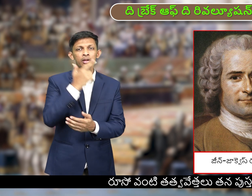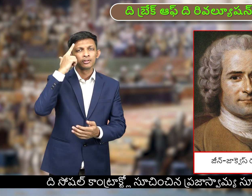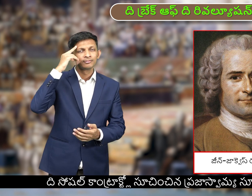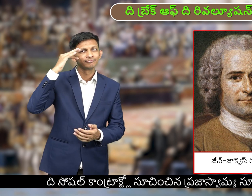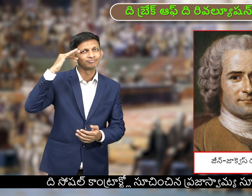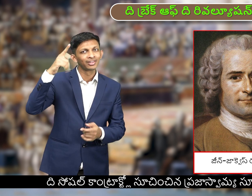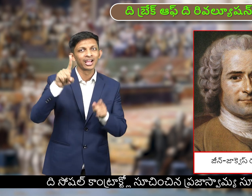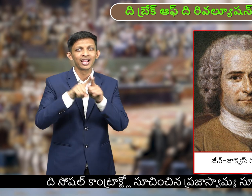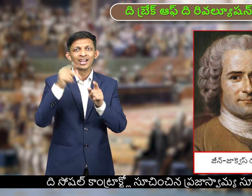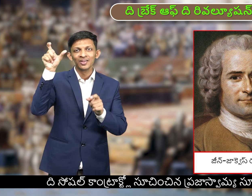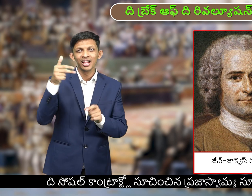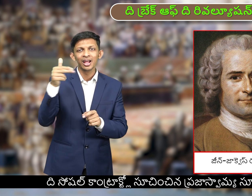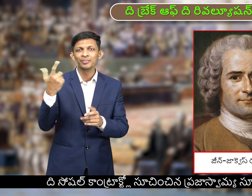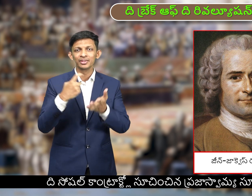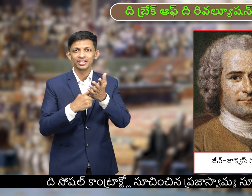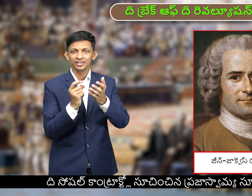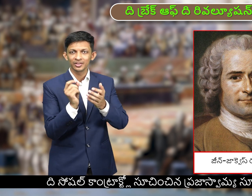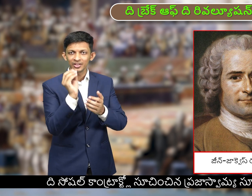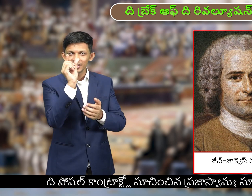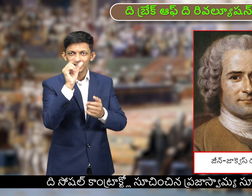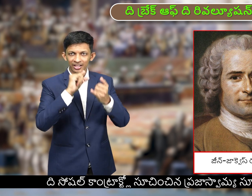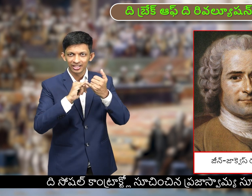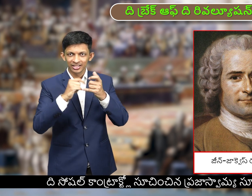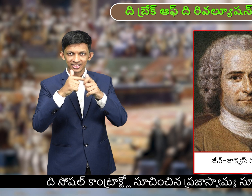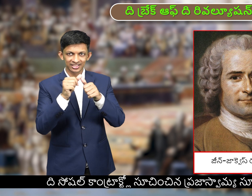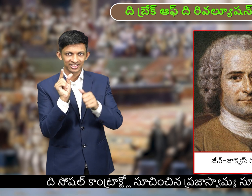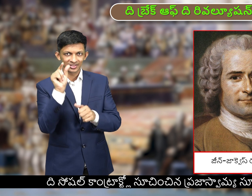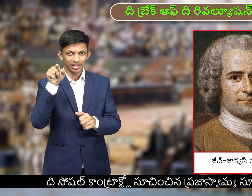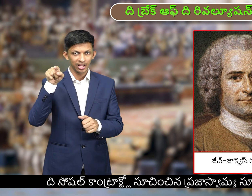ది సోషల్ కాంట్రాక్ట్లో సూచించిన ప్రజాస్వామ్య సూత్రాల స్వరం ఇదే.